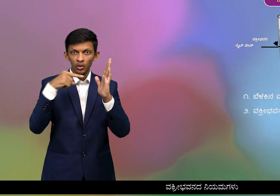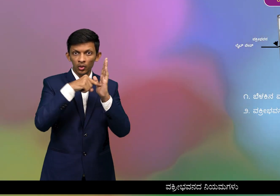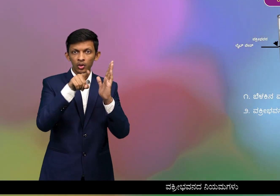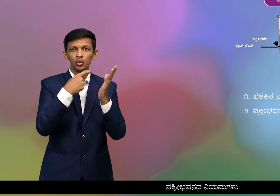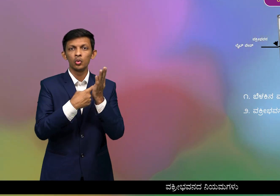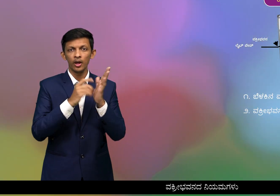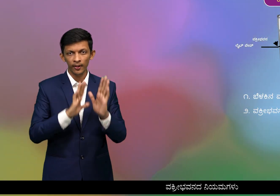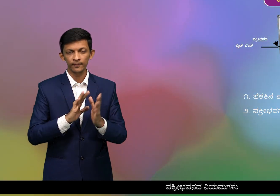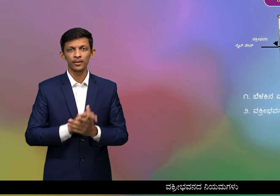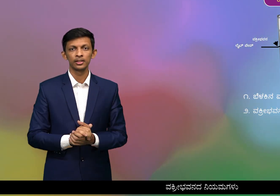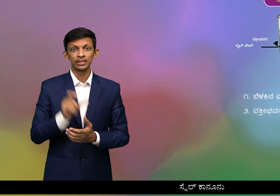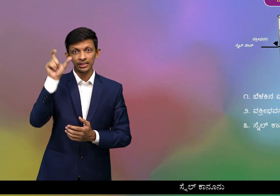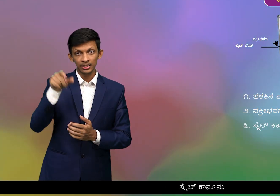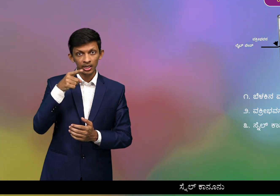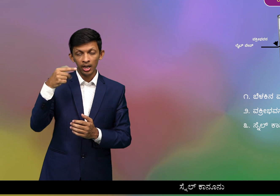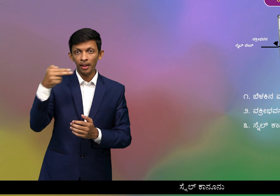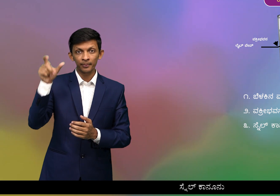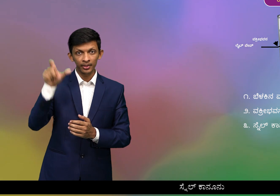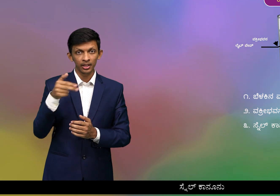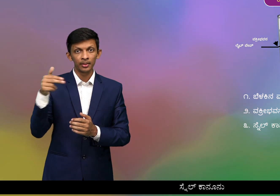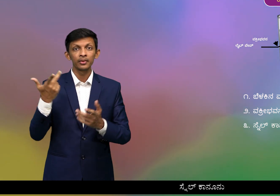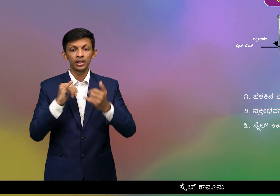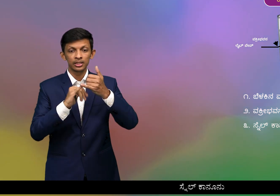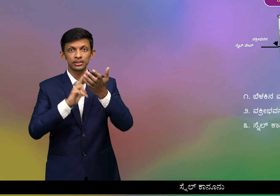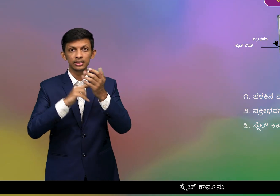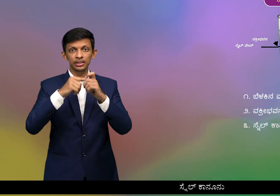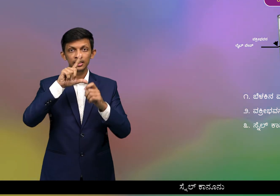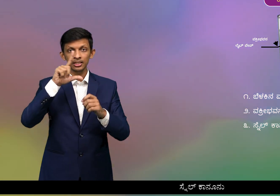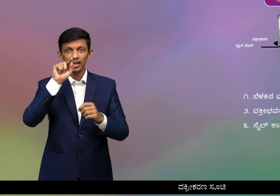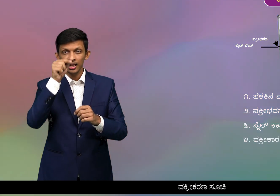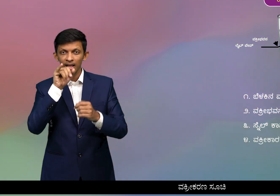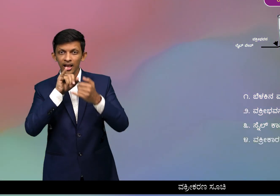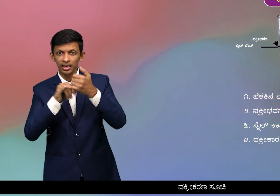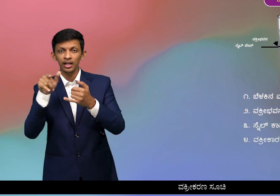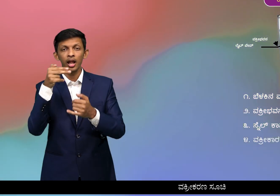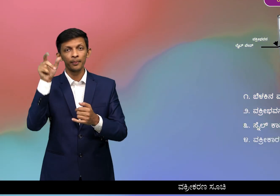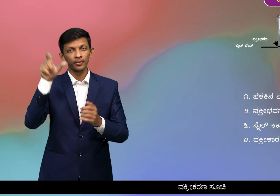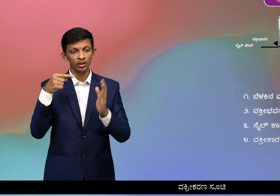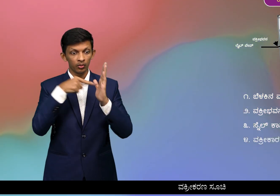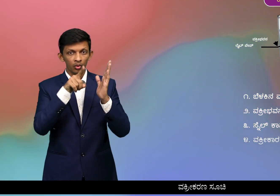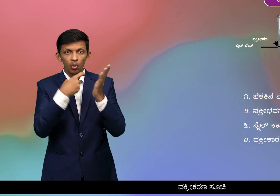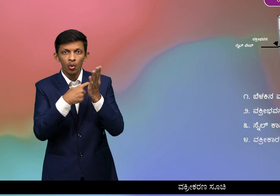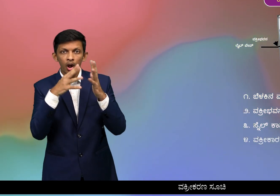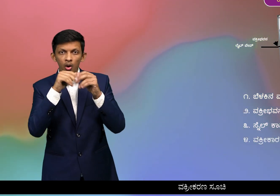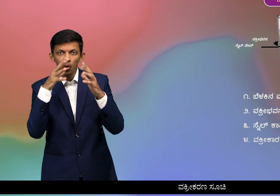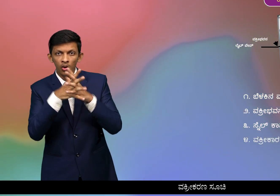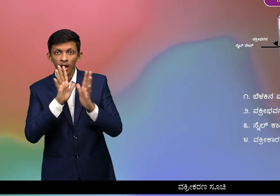ಸ್ನೇಲ್ ಕಾನೋನು ವಕ್ರಿಕರಣ ಸೂಚಿ